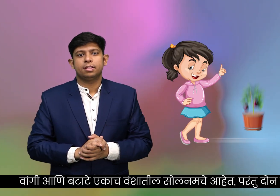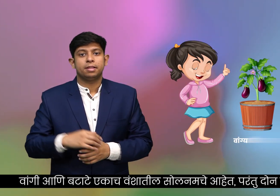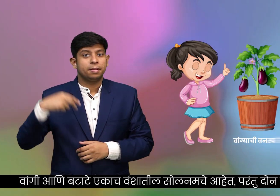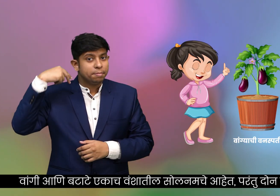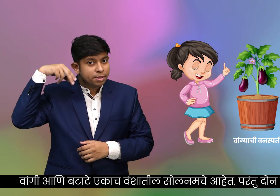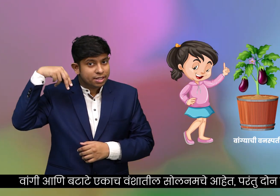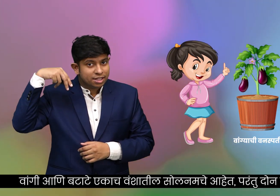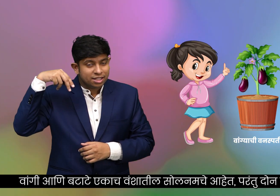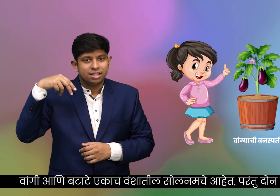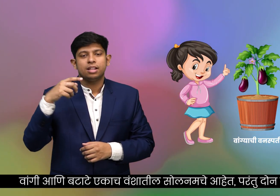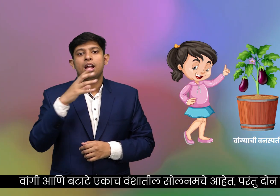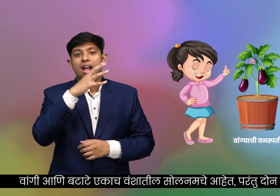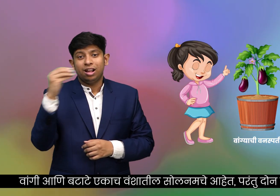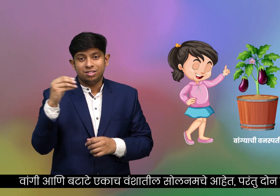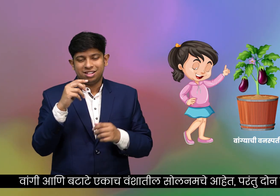वांगी आणि बटाटे एकाच वंशातील